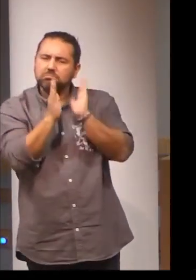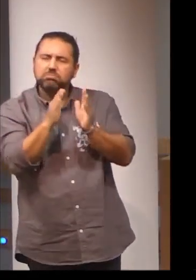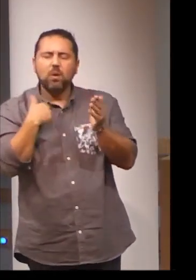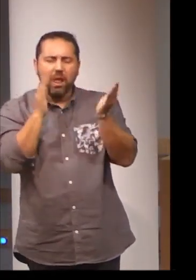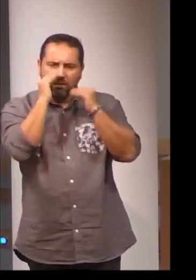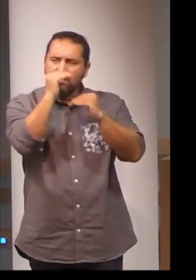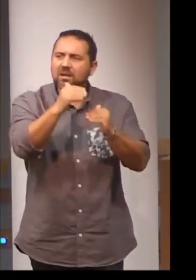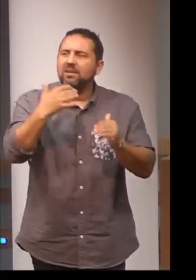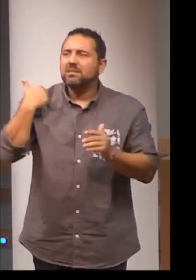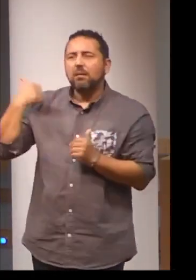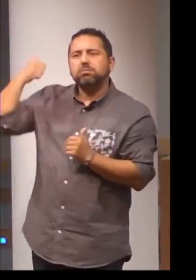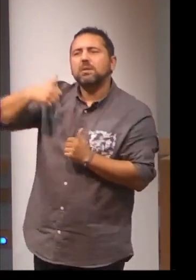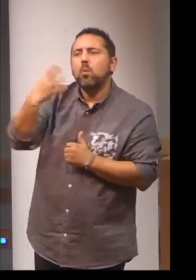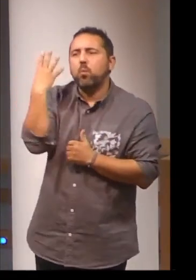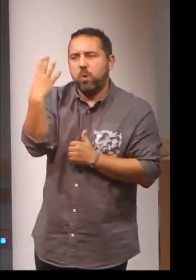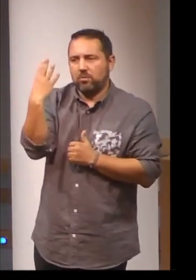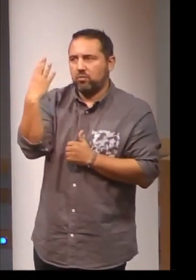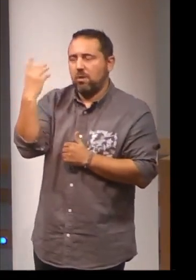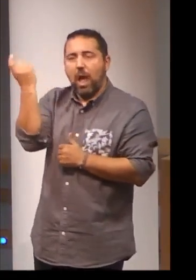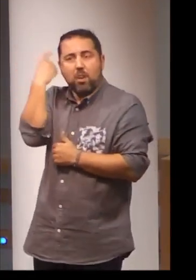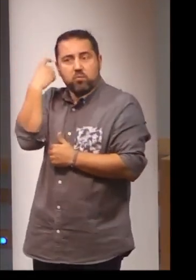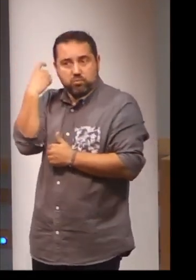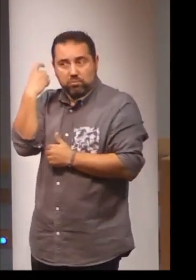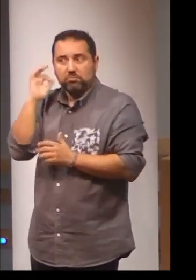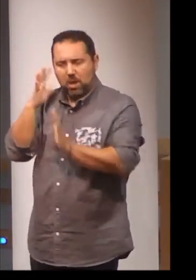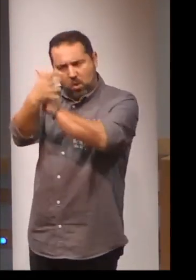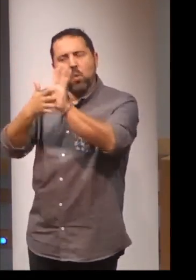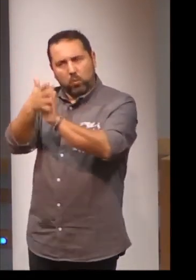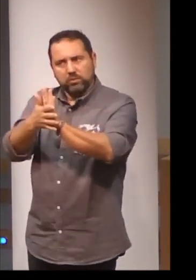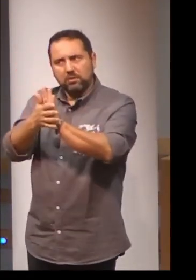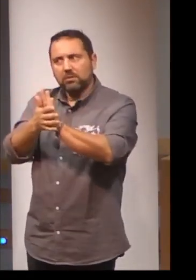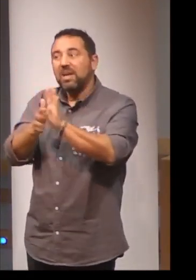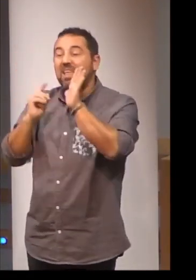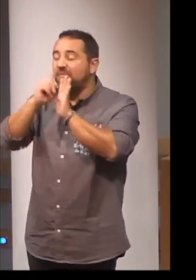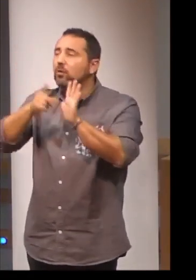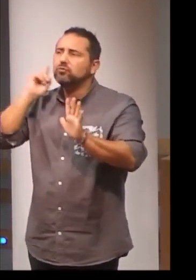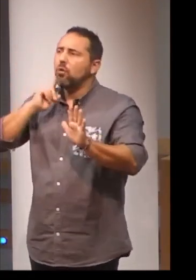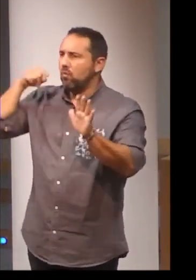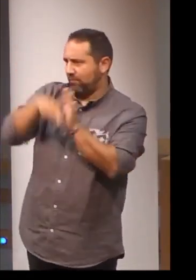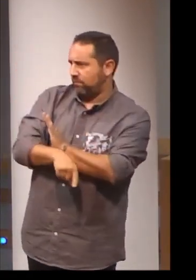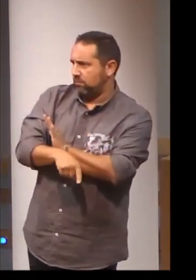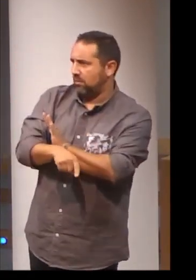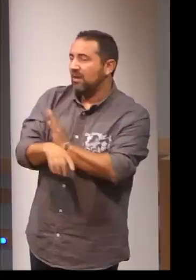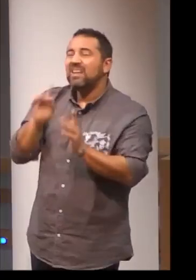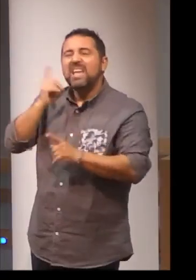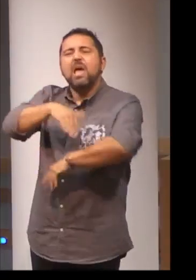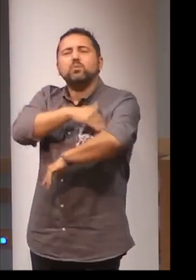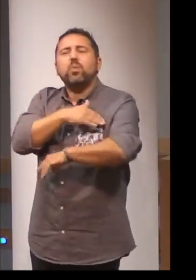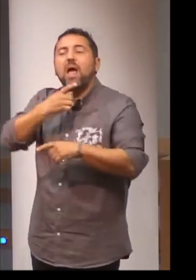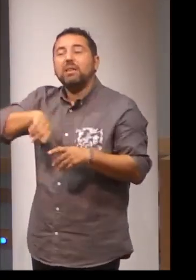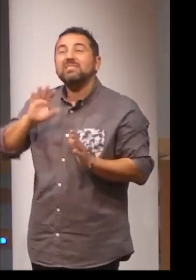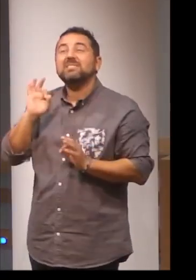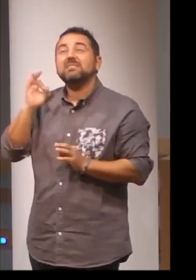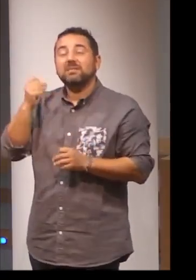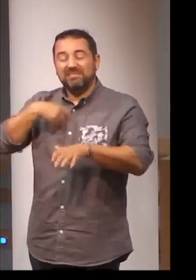hemos tenido cuatro personas usuarias de lengua y signos española, cinco de ellas con sordera completa, 30 estudiantes, hablamos de una universidad con